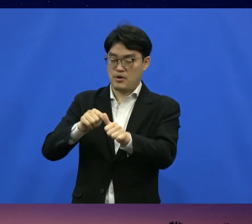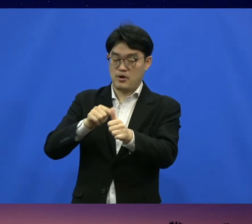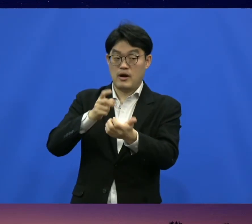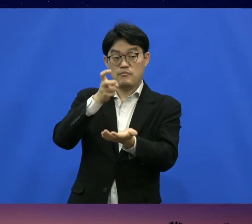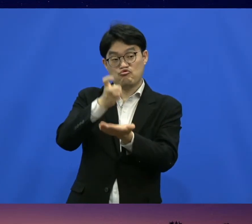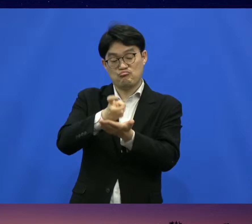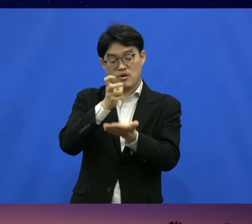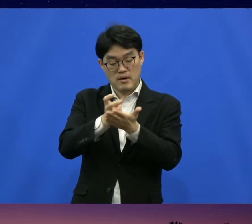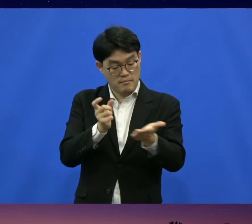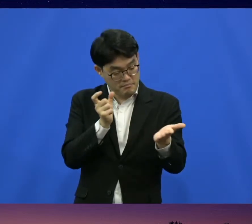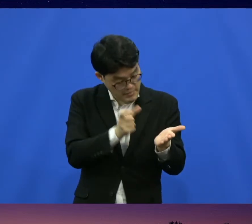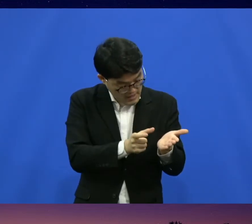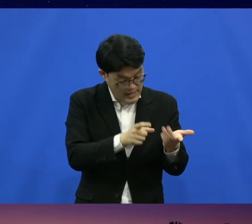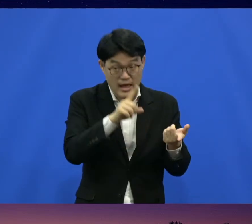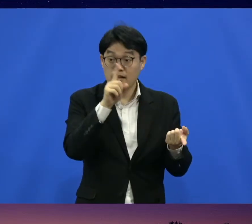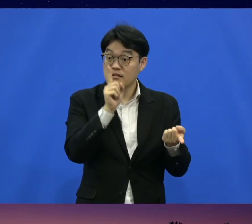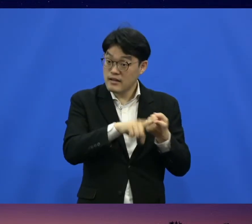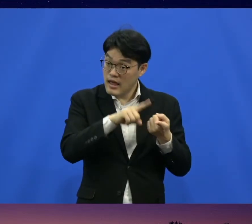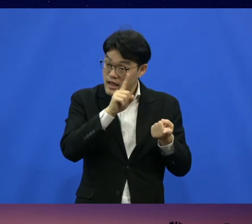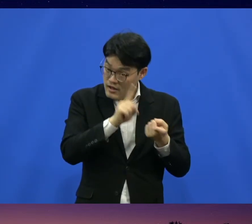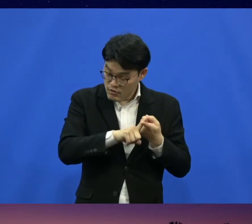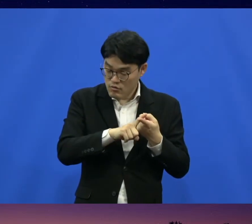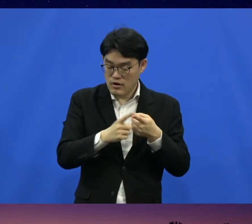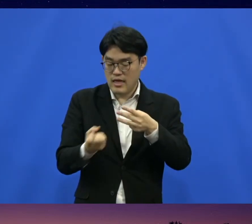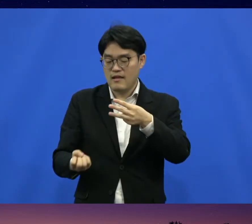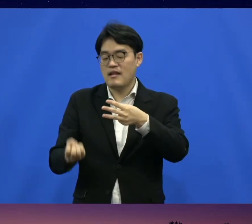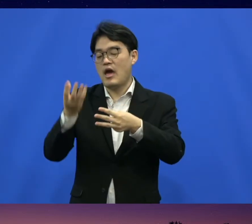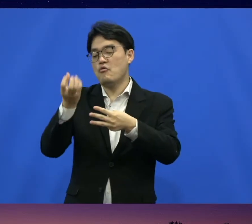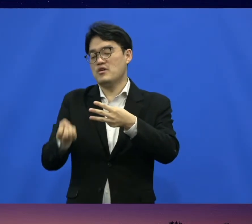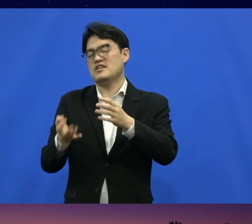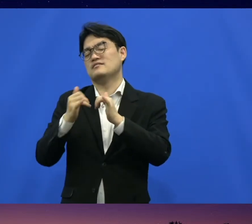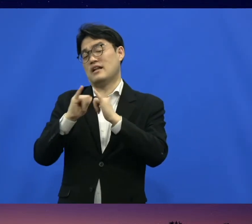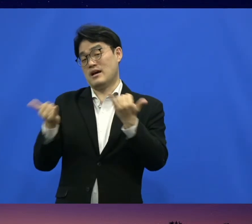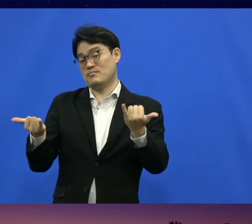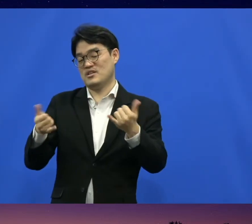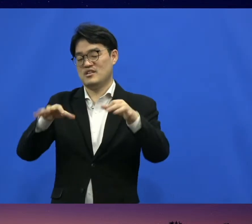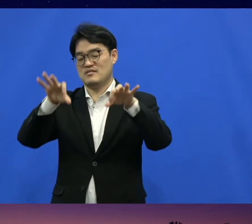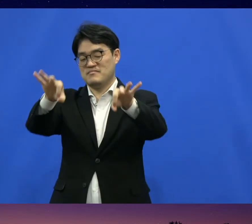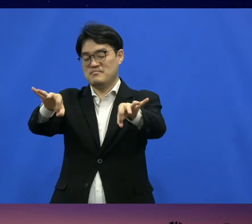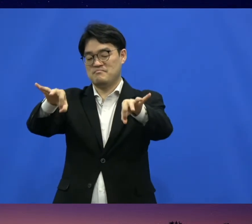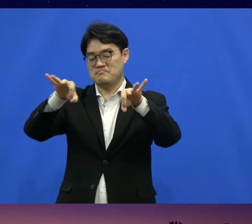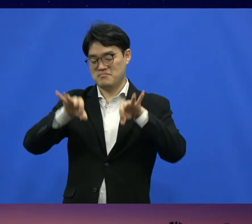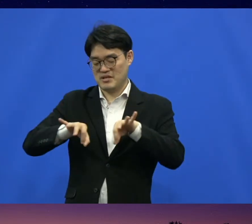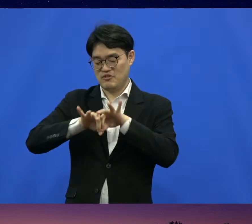자손이 채로 하나님의 궤를 깨어 어깨에 매니라 그랬어요.